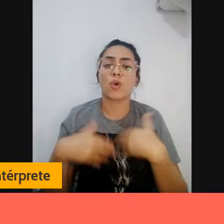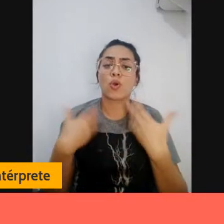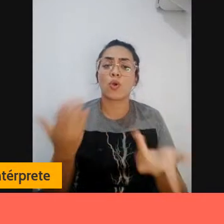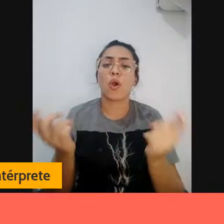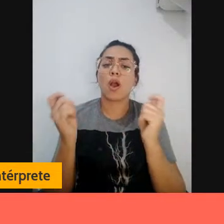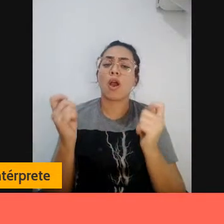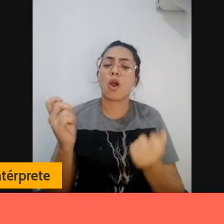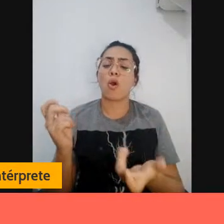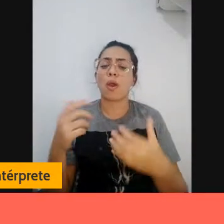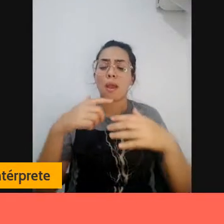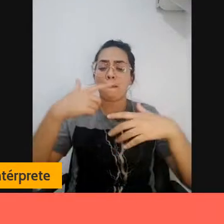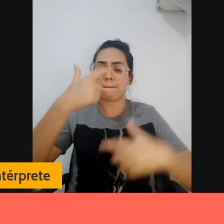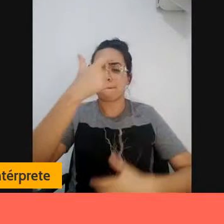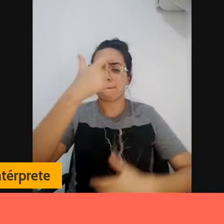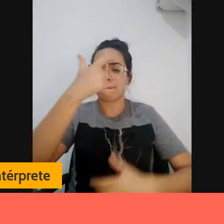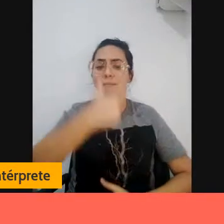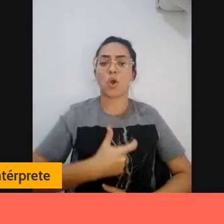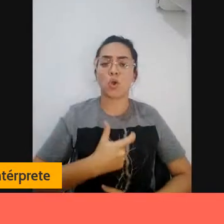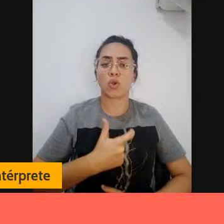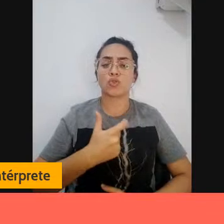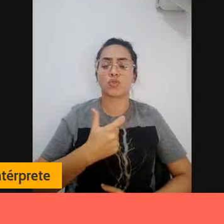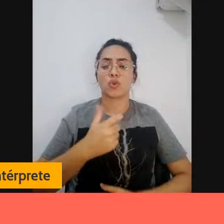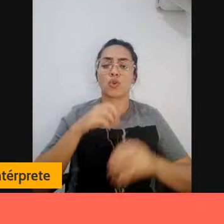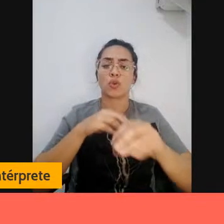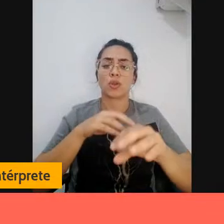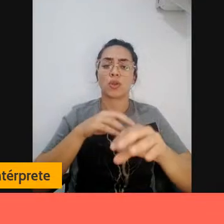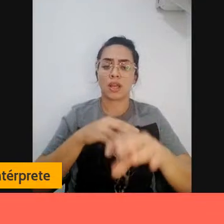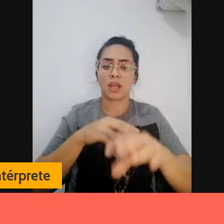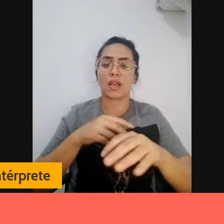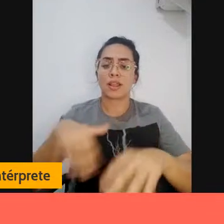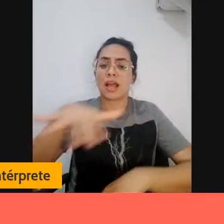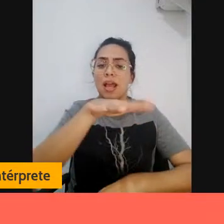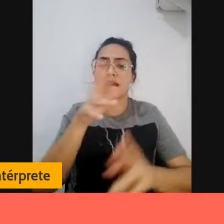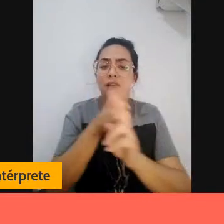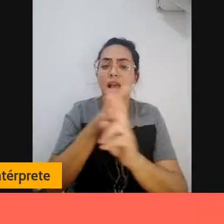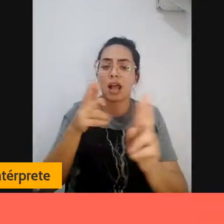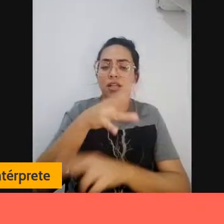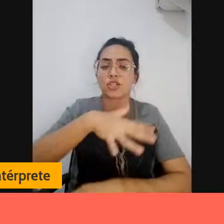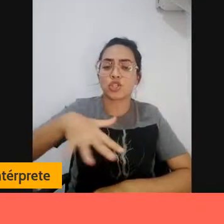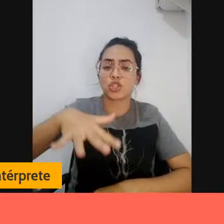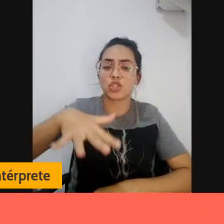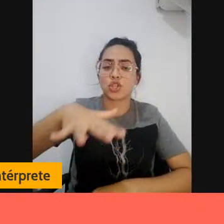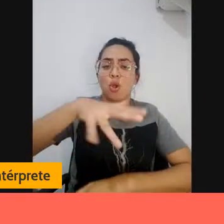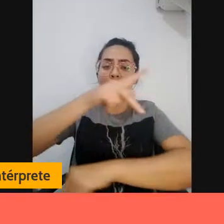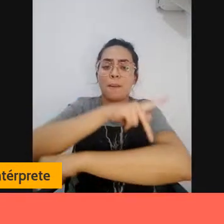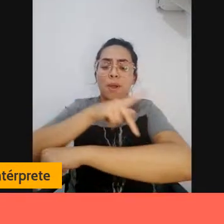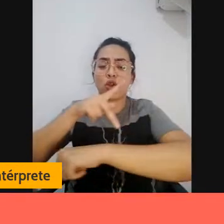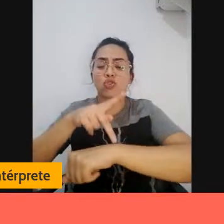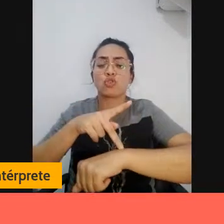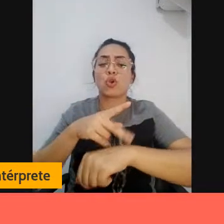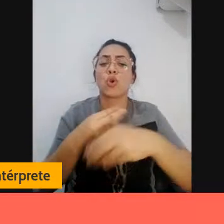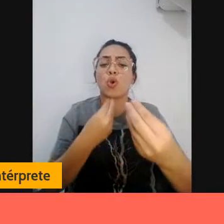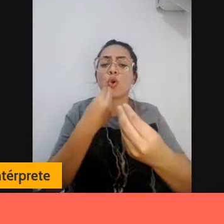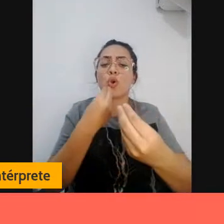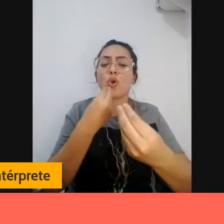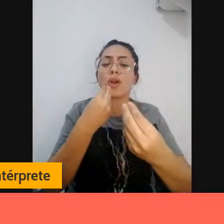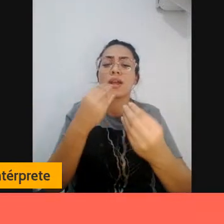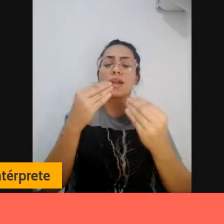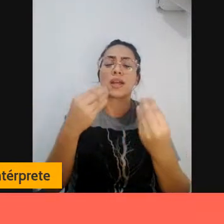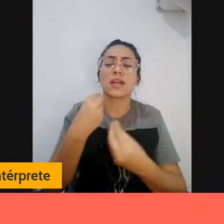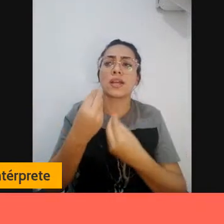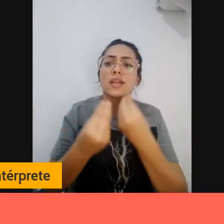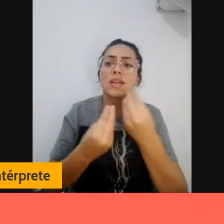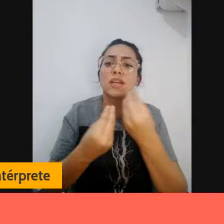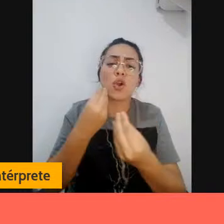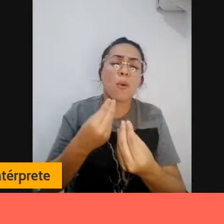do educador na relação pedagógica? E qual a função da escuta pedagógica